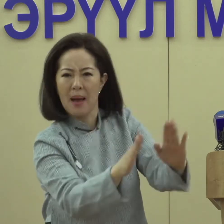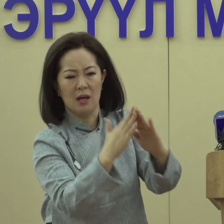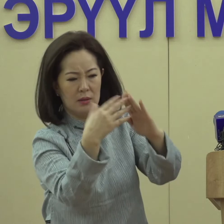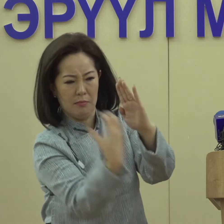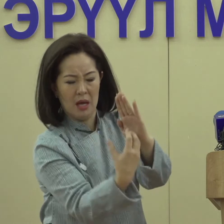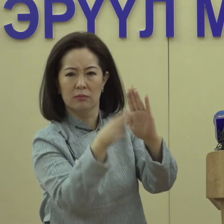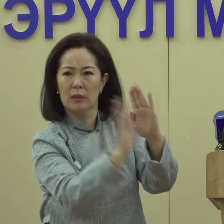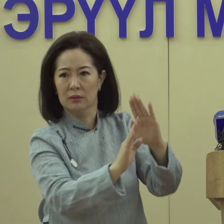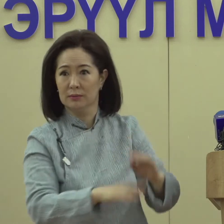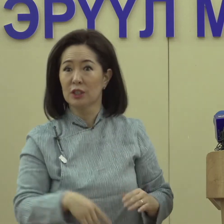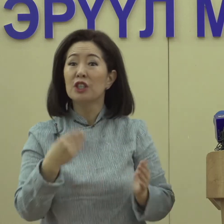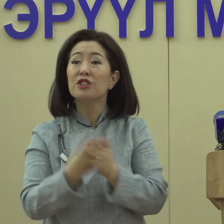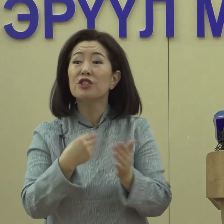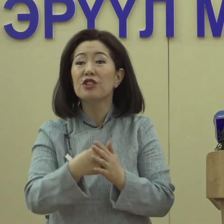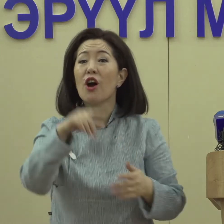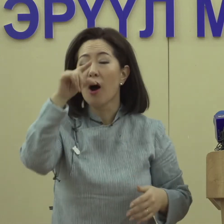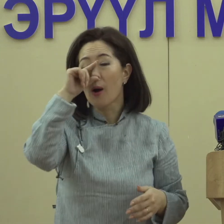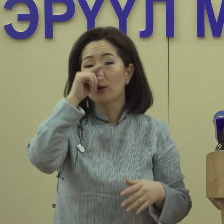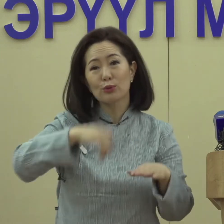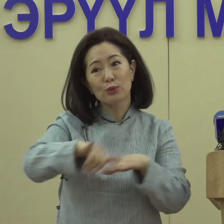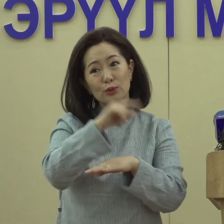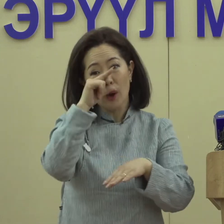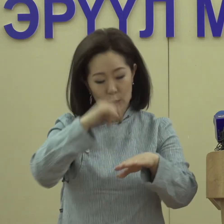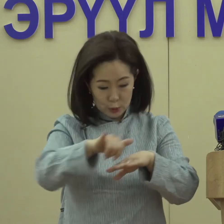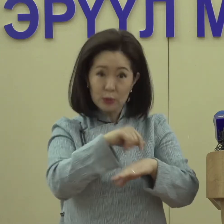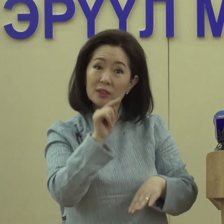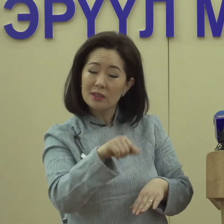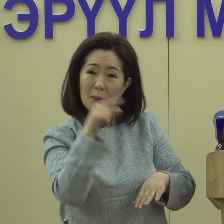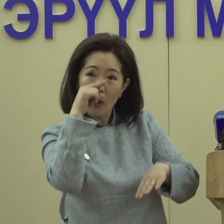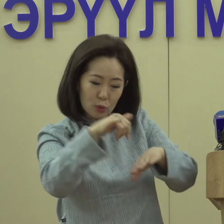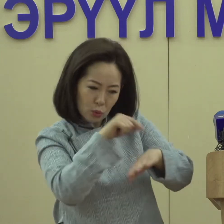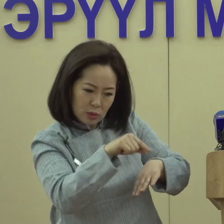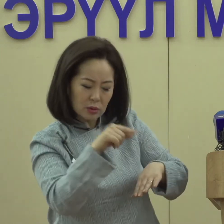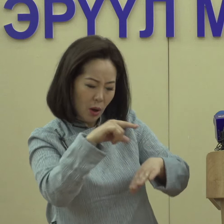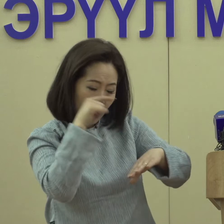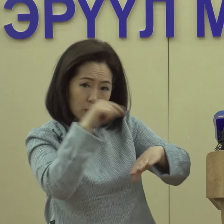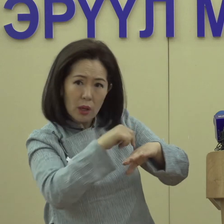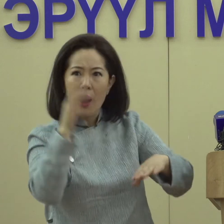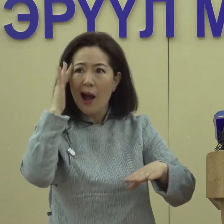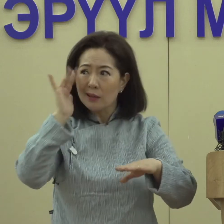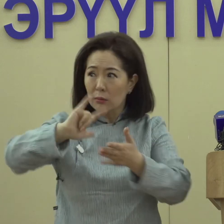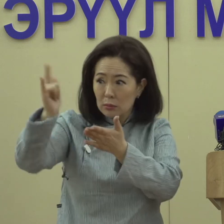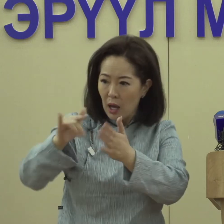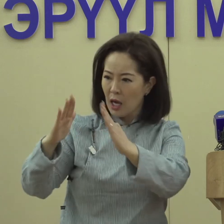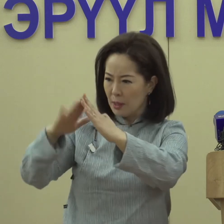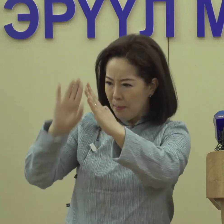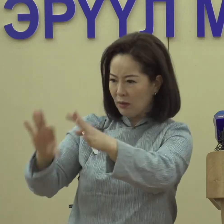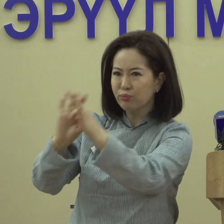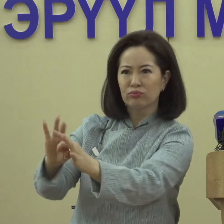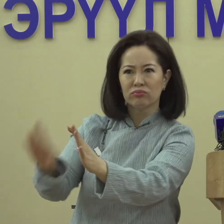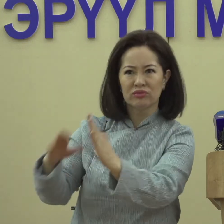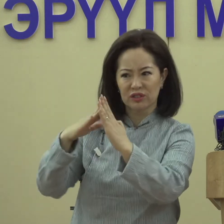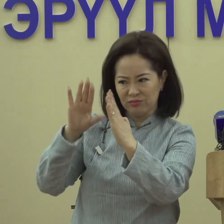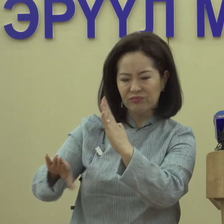одоо бүгд найрамд Оросын холбооны улсад гэхэд гадаадад аялаад ирсэн хүмүүсийн 14 хоног гэртэн тусгаарлах зөвлөмжийг өгөөд